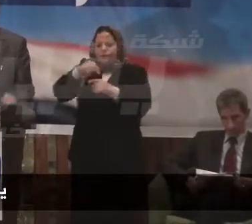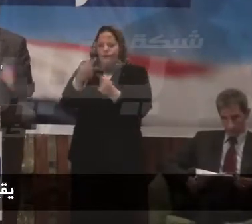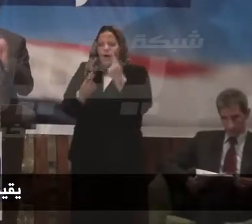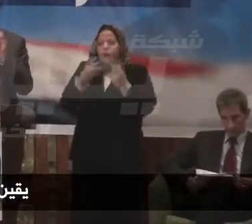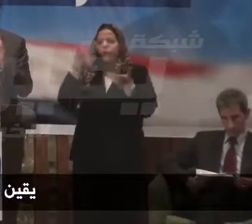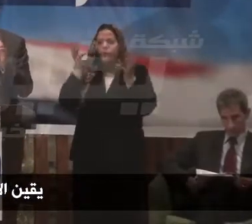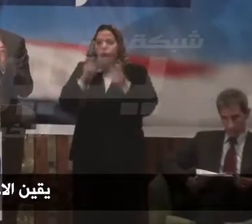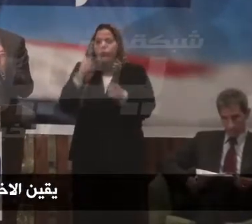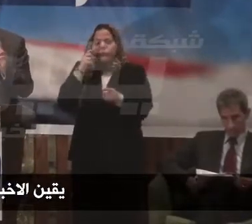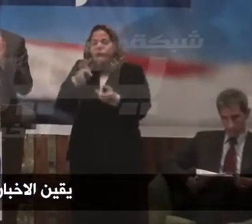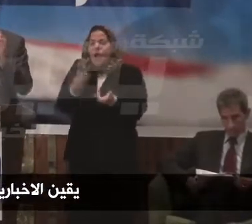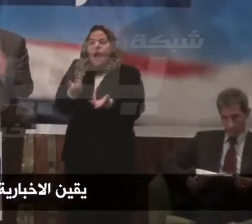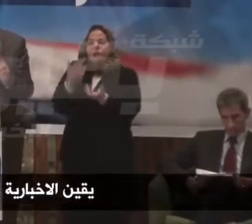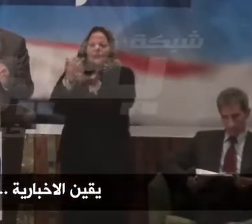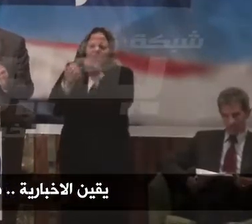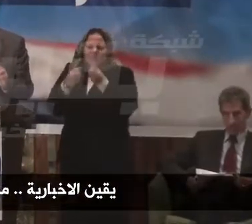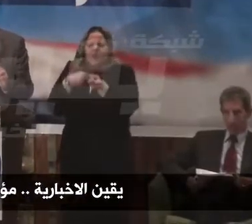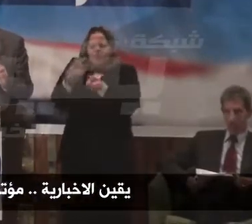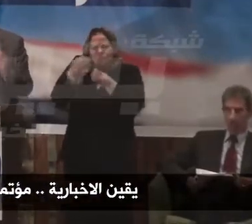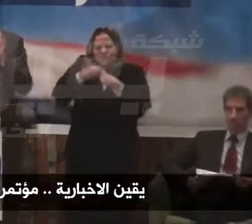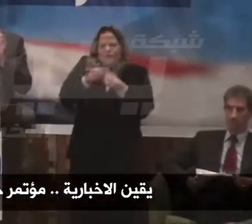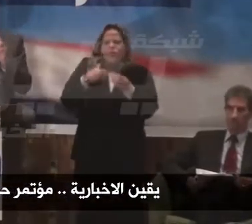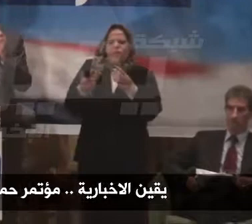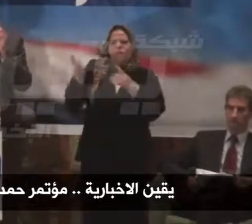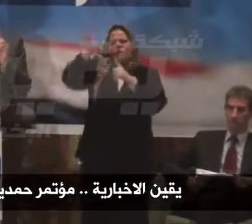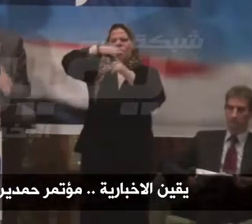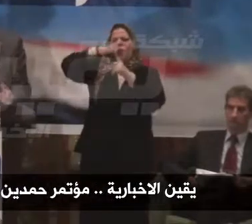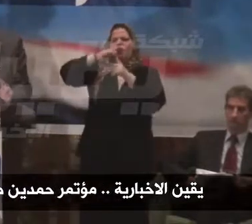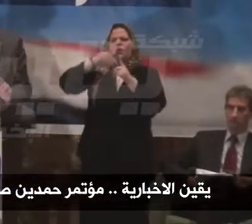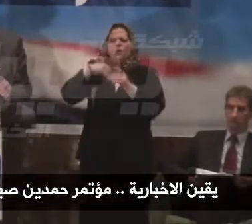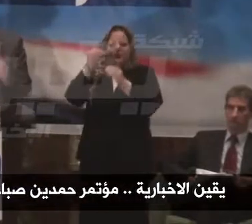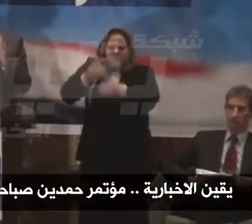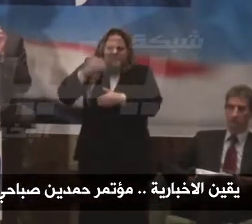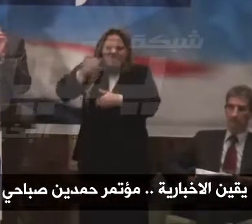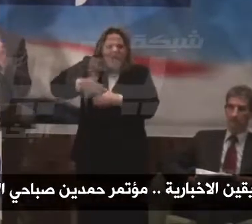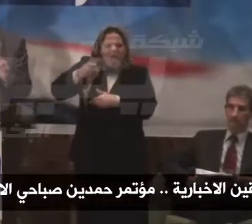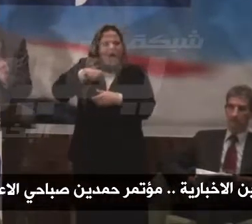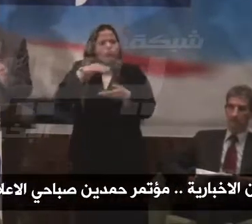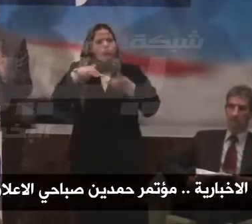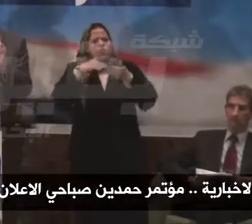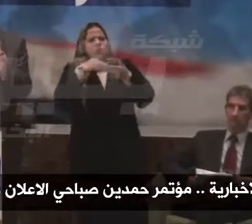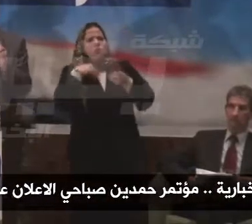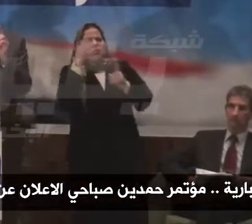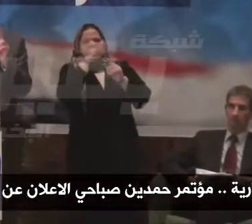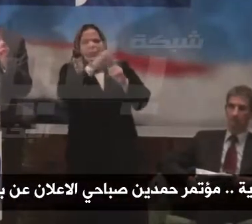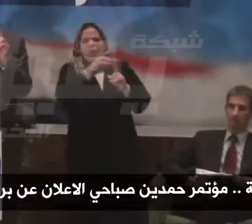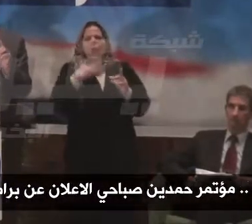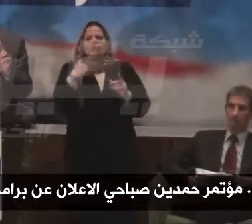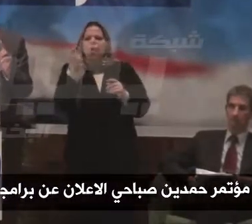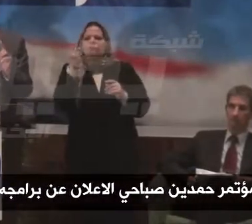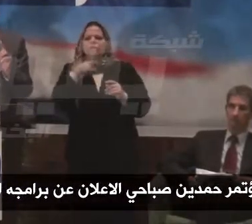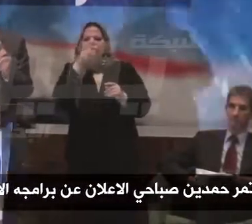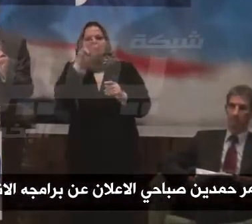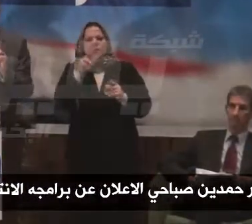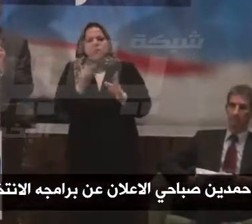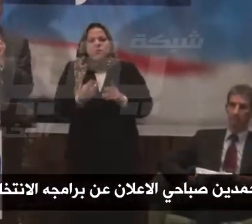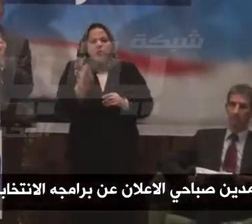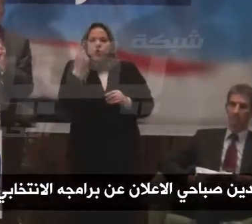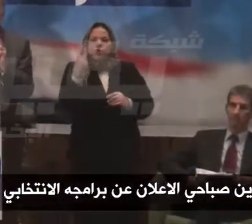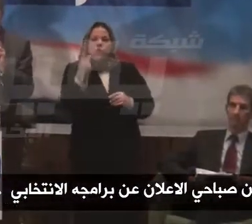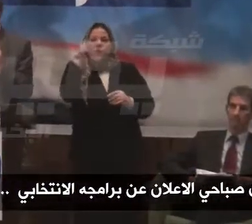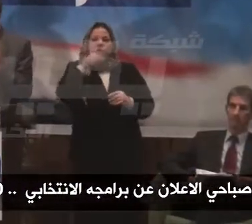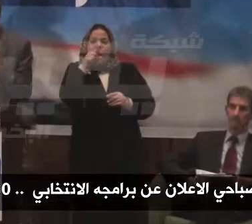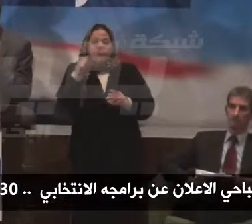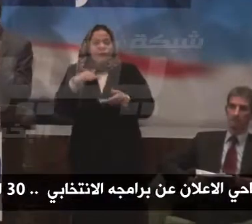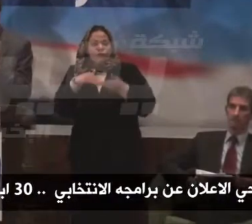الرئيسية. وبالتالي سنرفع نسبة الاكتفاء الذاتي من الحبوب إلى 75%.